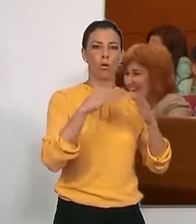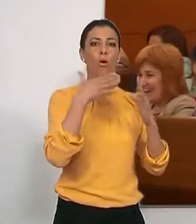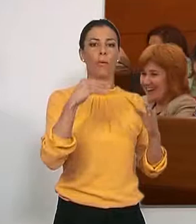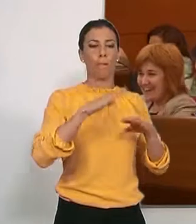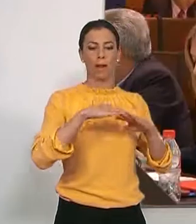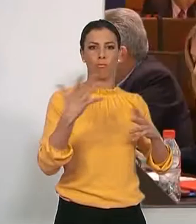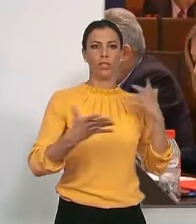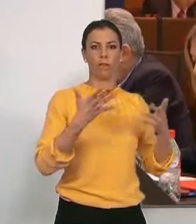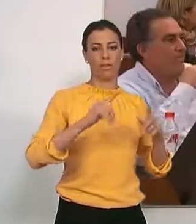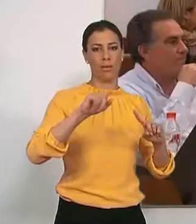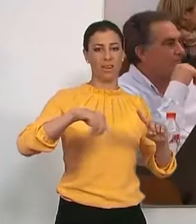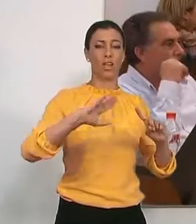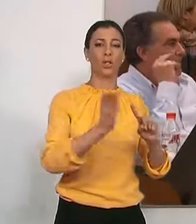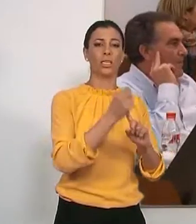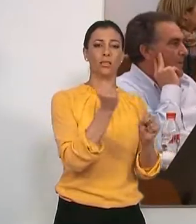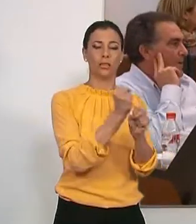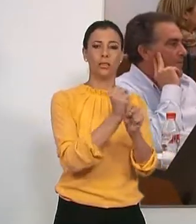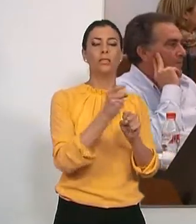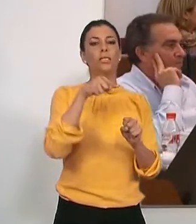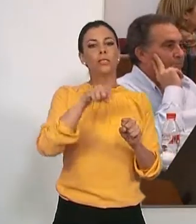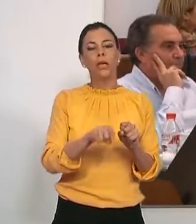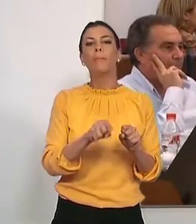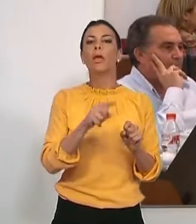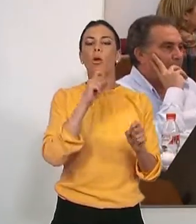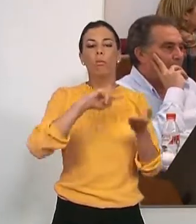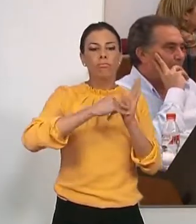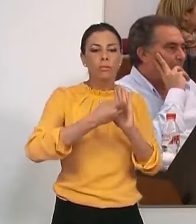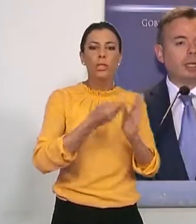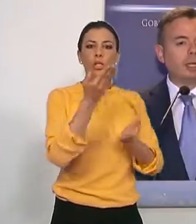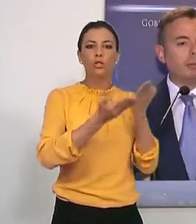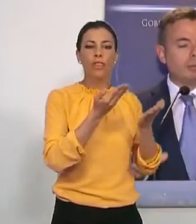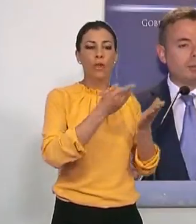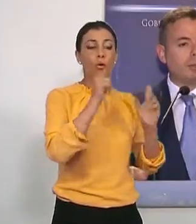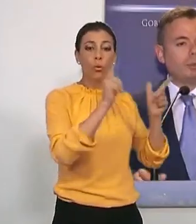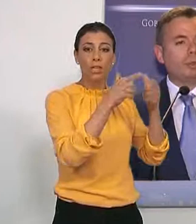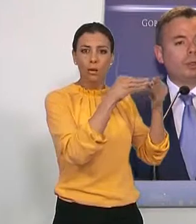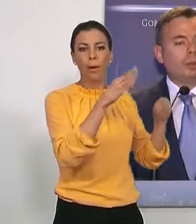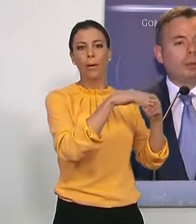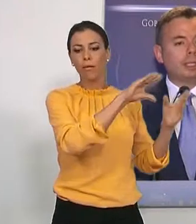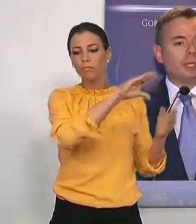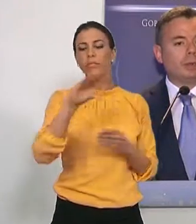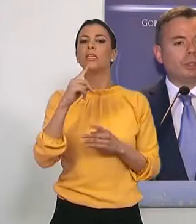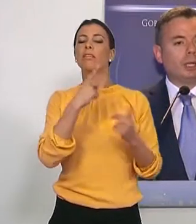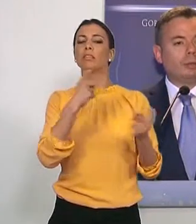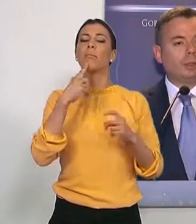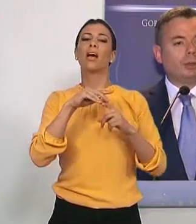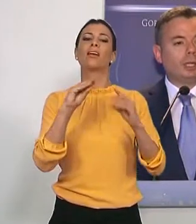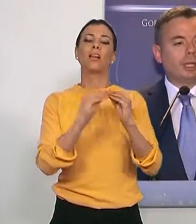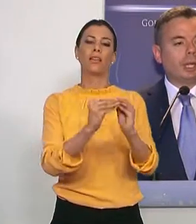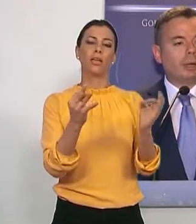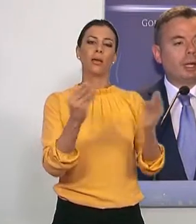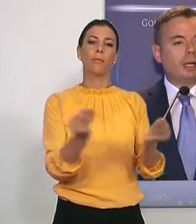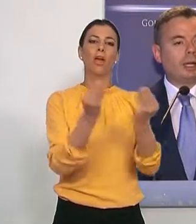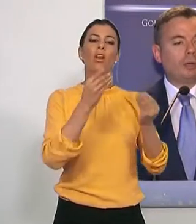joven de motrileños para encontrar trabajo otra es la ratificación de una subvención de la junta de andalucía para realizar mejoras